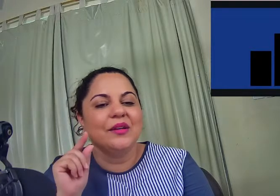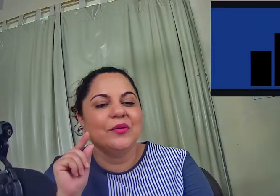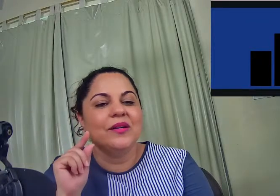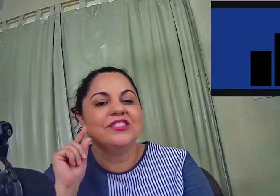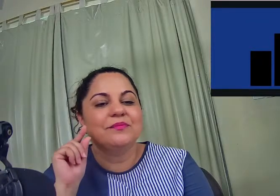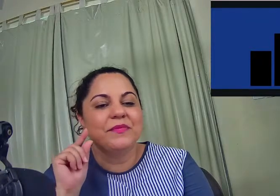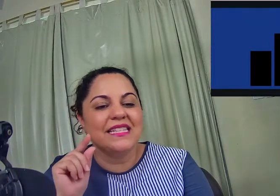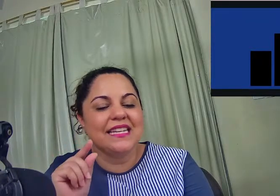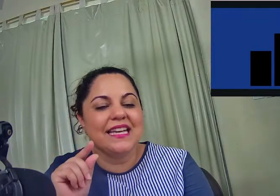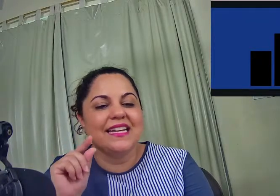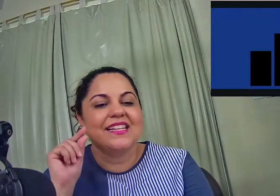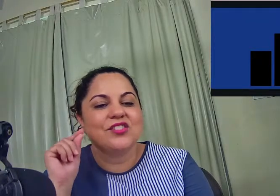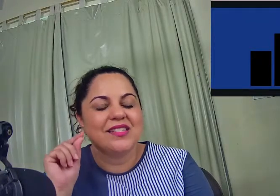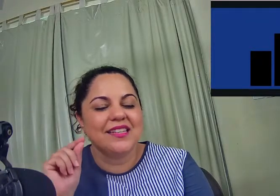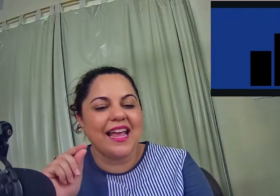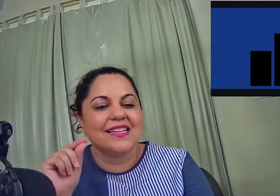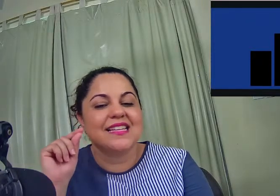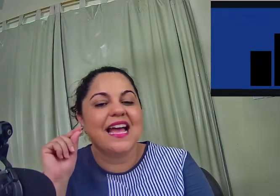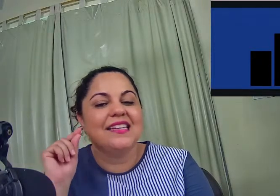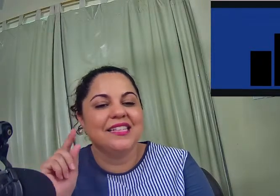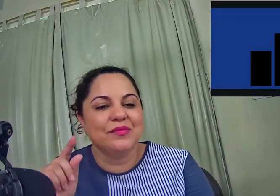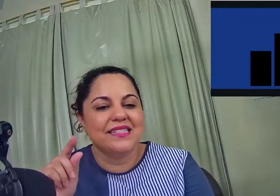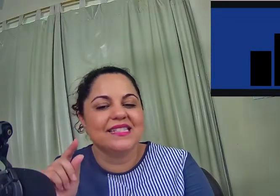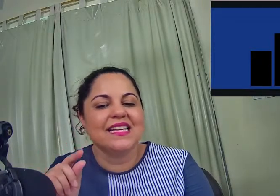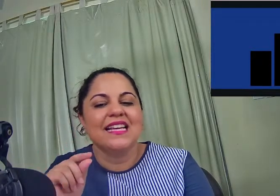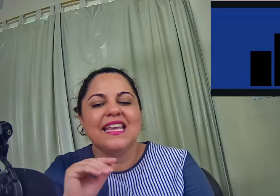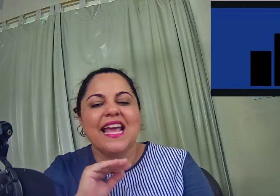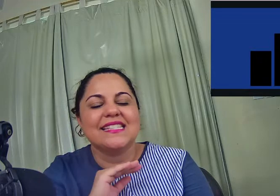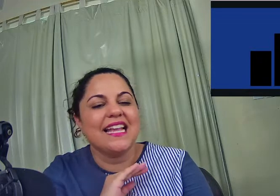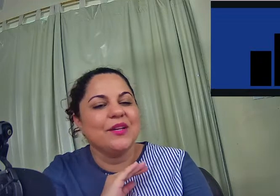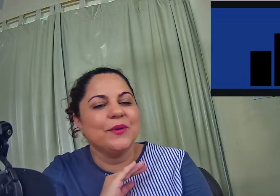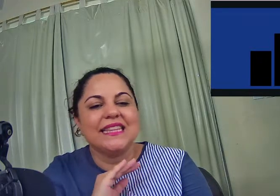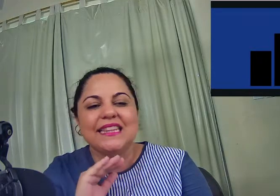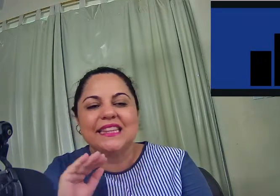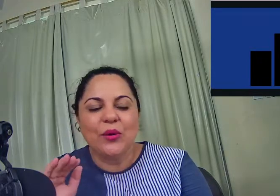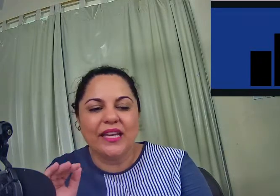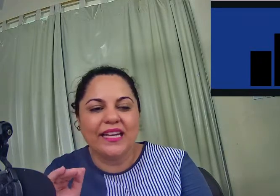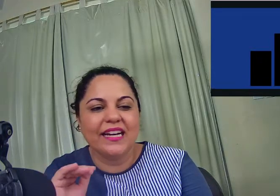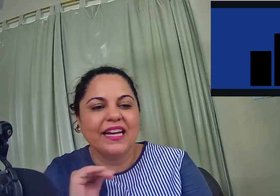língua brasileira de sinais, a Libras, que é essa língua tão rica